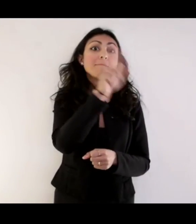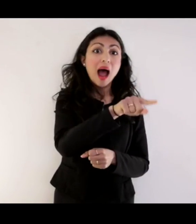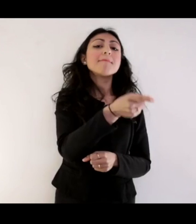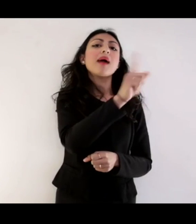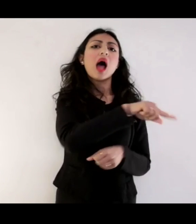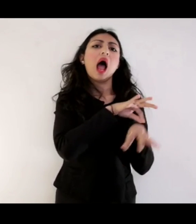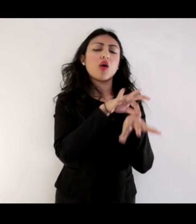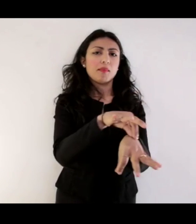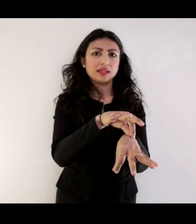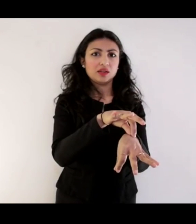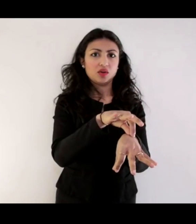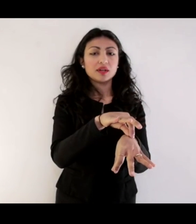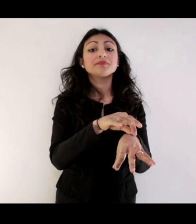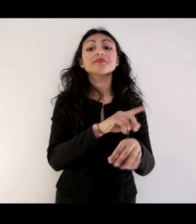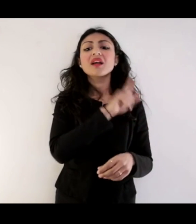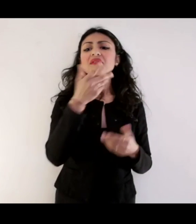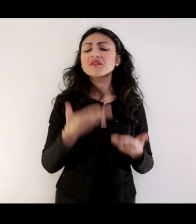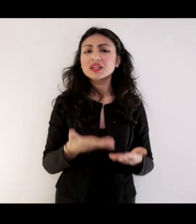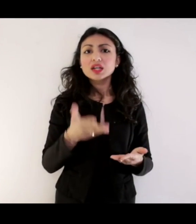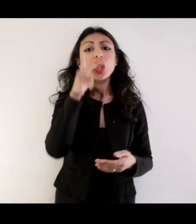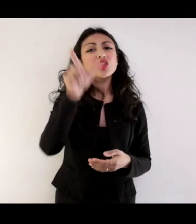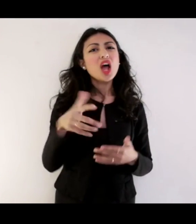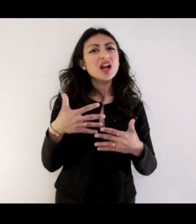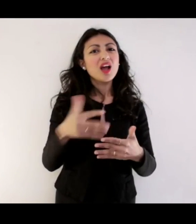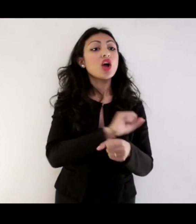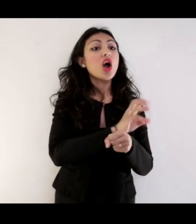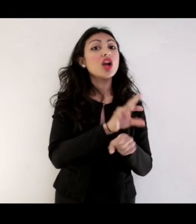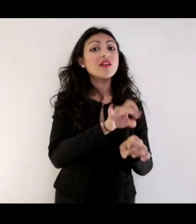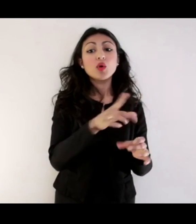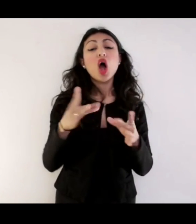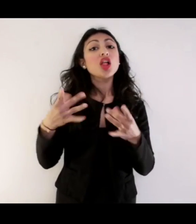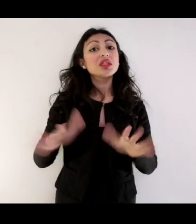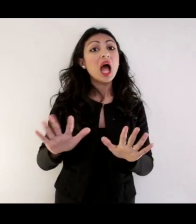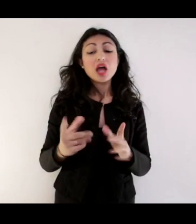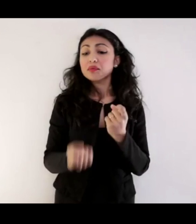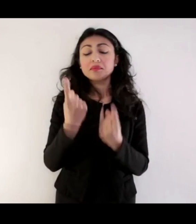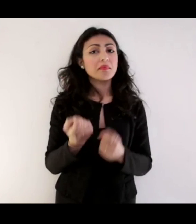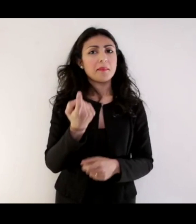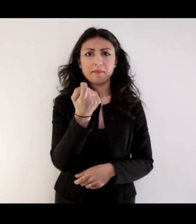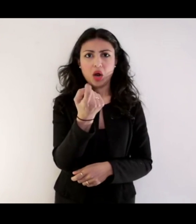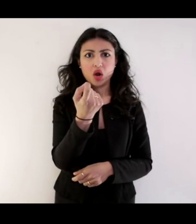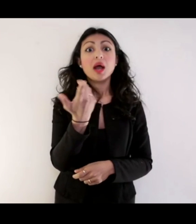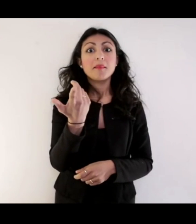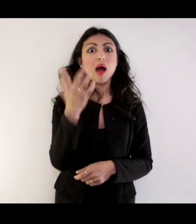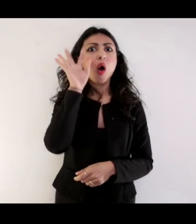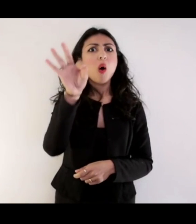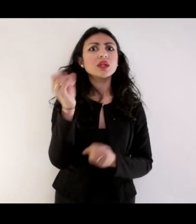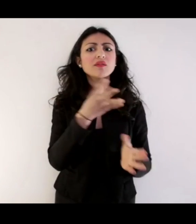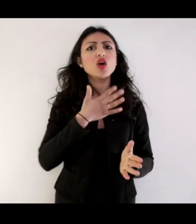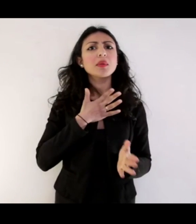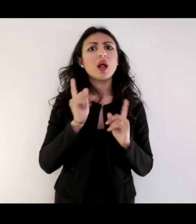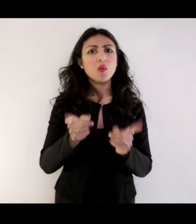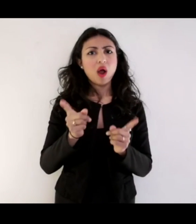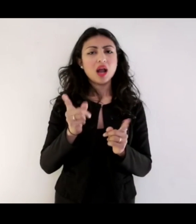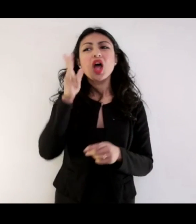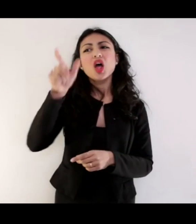che per il singolo caso, per ora, i pochi casi che si sono presentati sospetti, non ci sia una commistione con